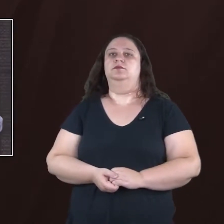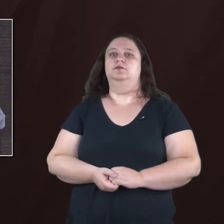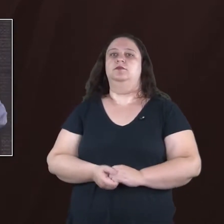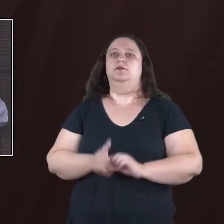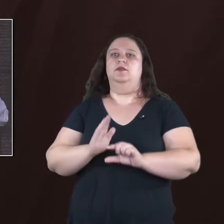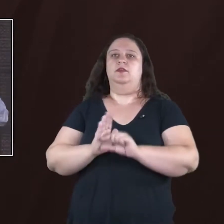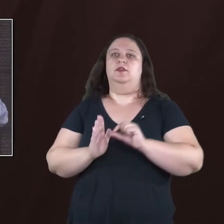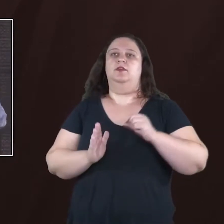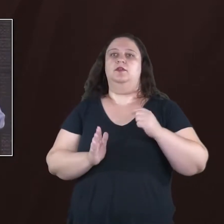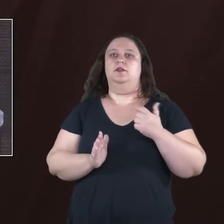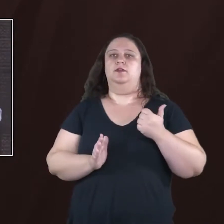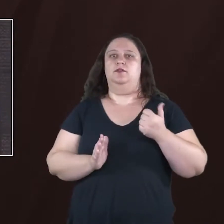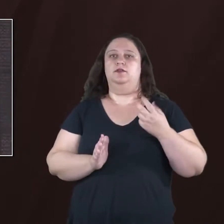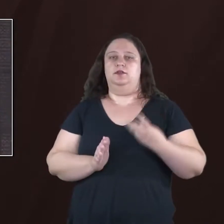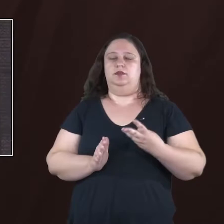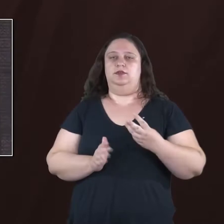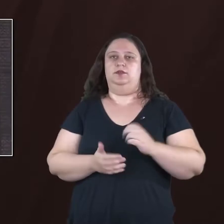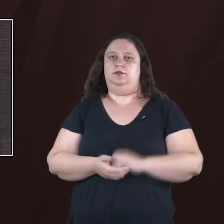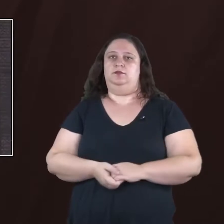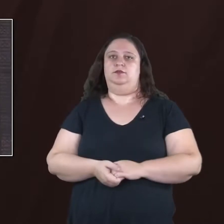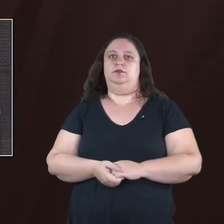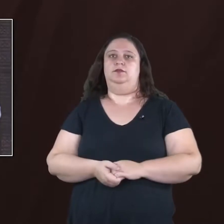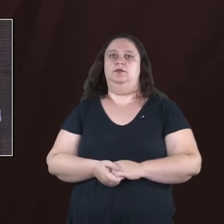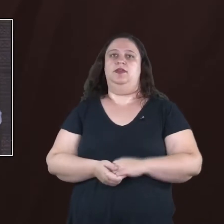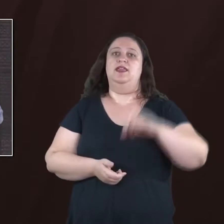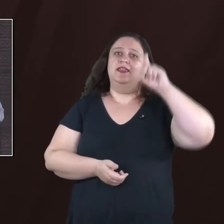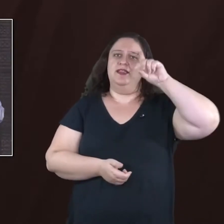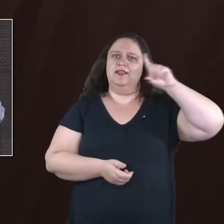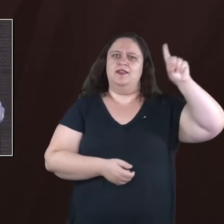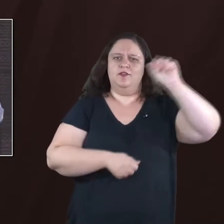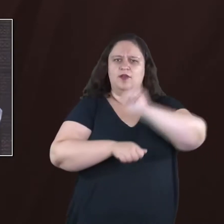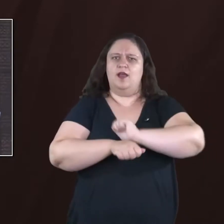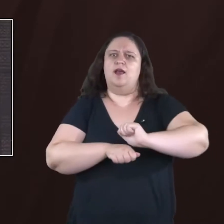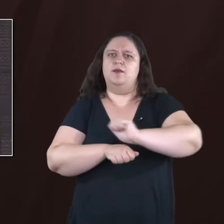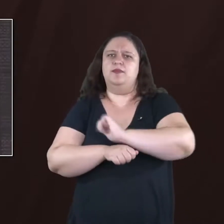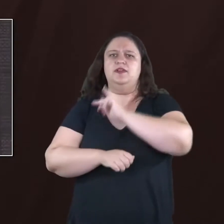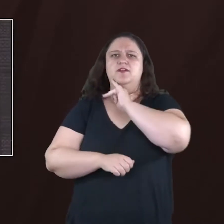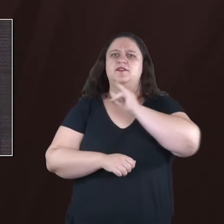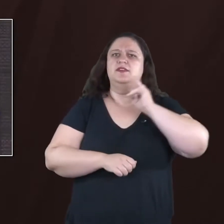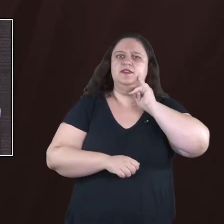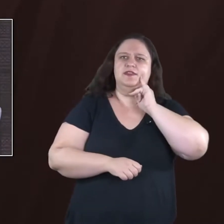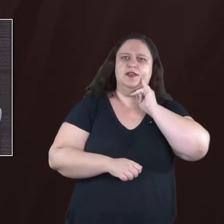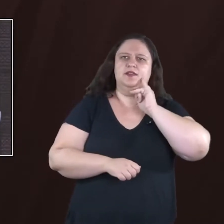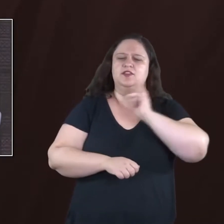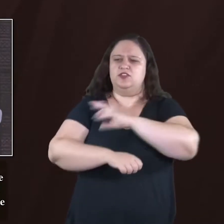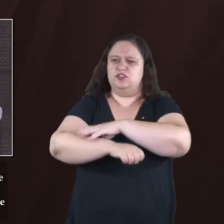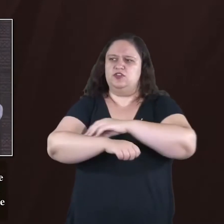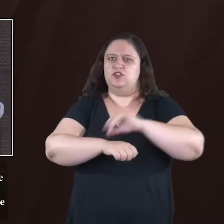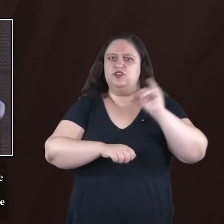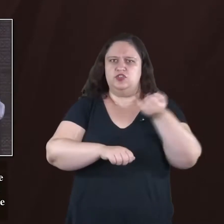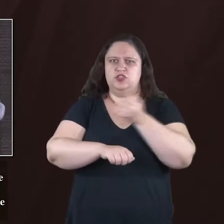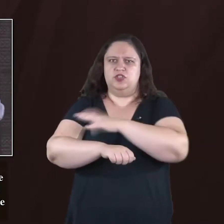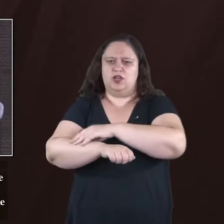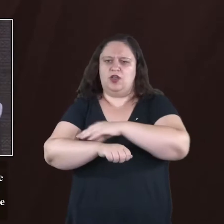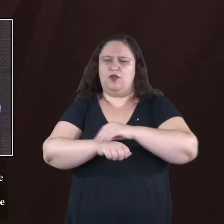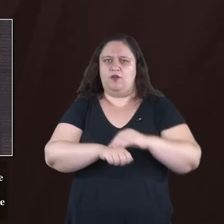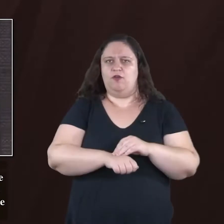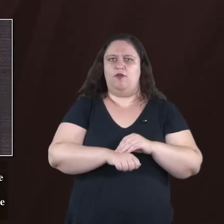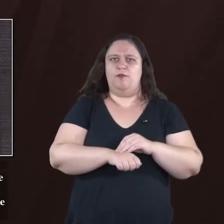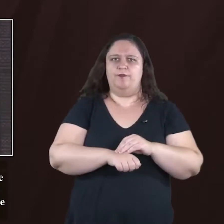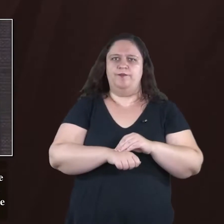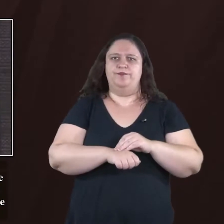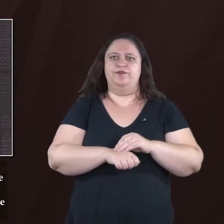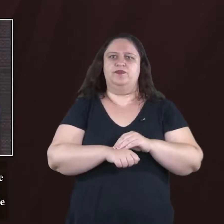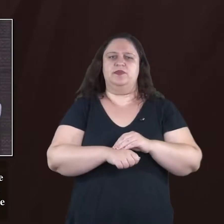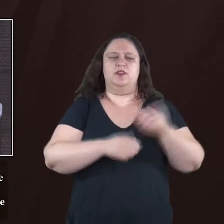Versículo 13: o Deus de Abraão, de Isaque e de Jacó, o Deus de nossos pais, glorificou ao seu servo